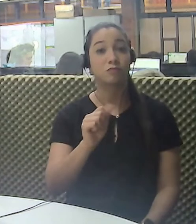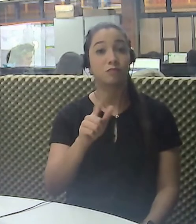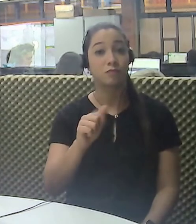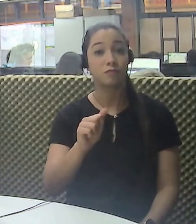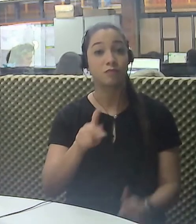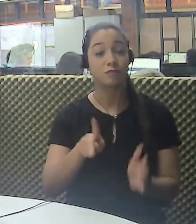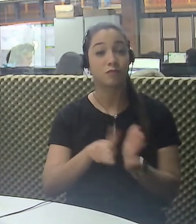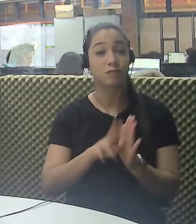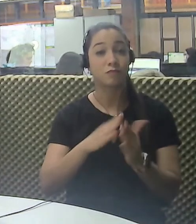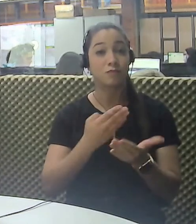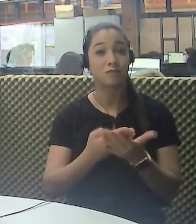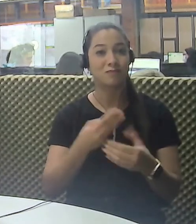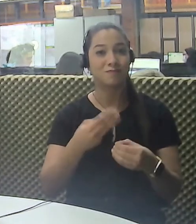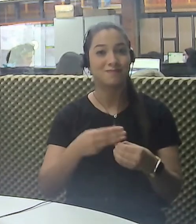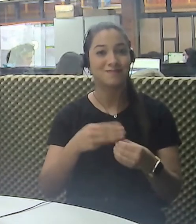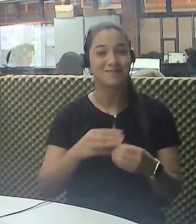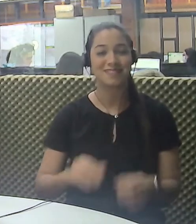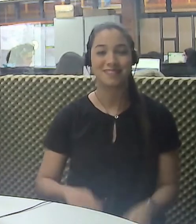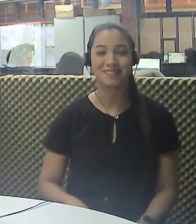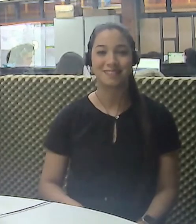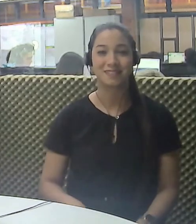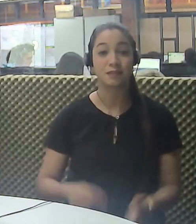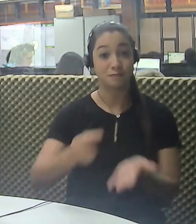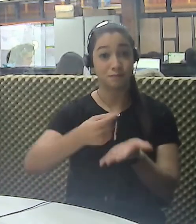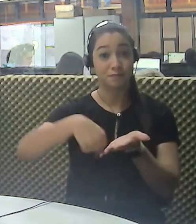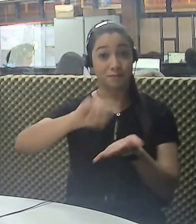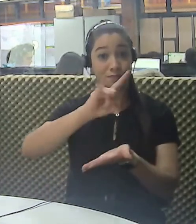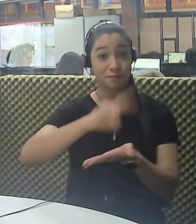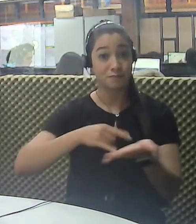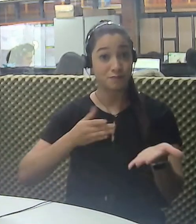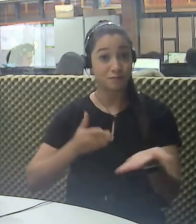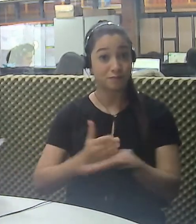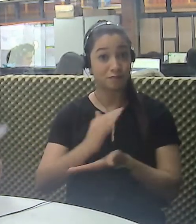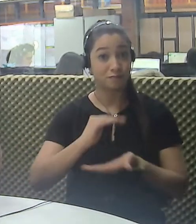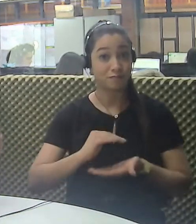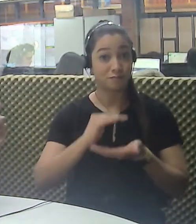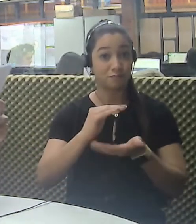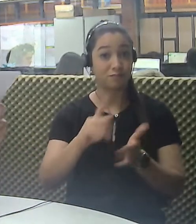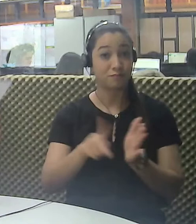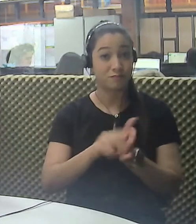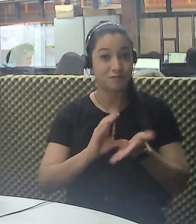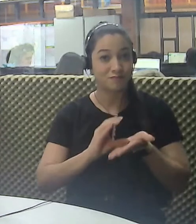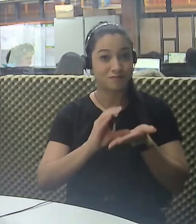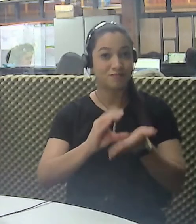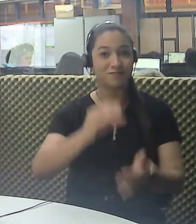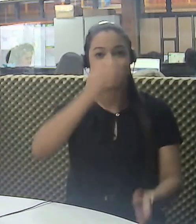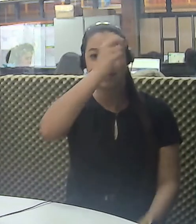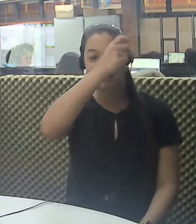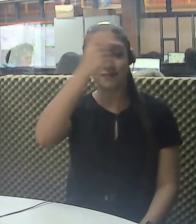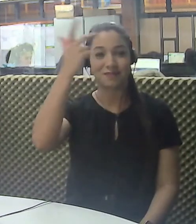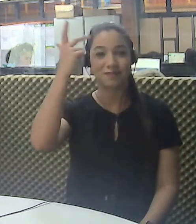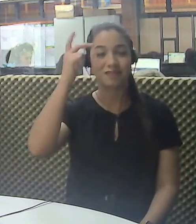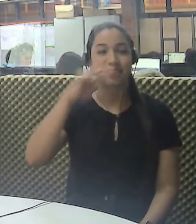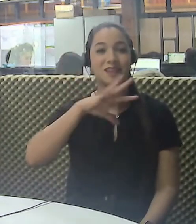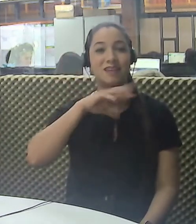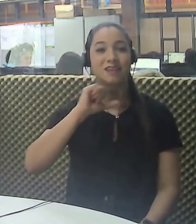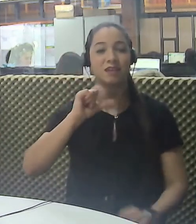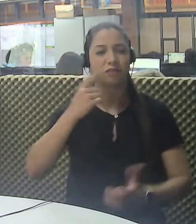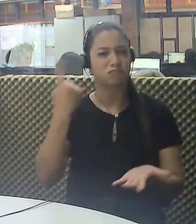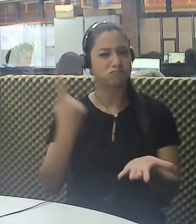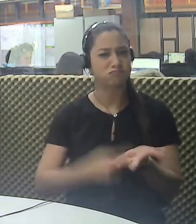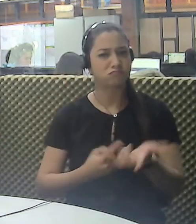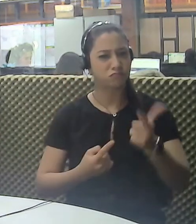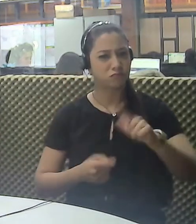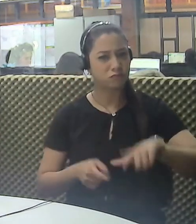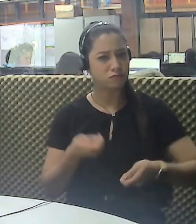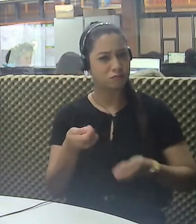rede municipal de ensino. Durante a assinatura de autorização do pacote de investimentos, o prefeito Adelmo Leão renovou o compromisso